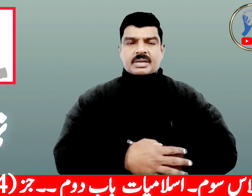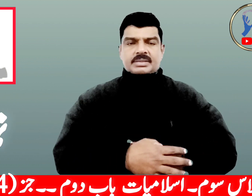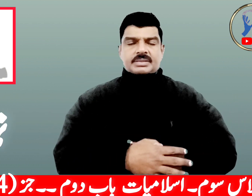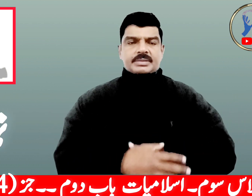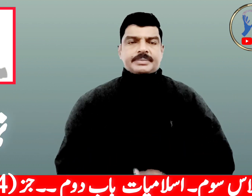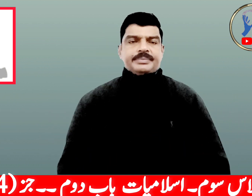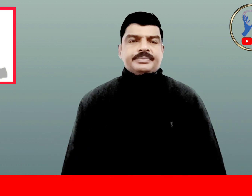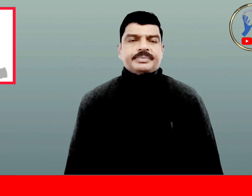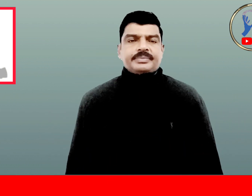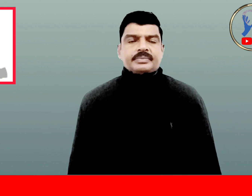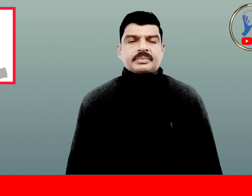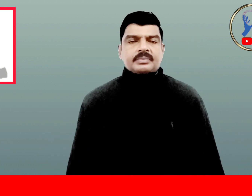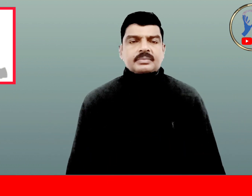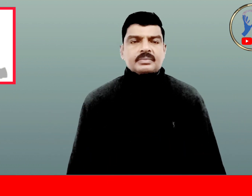نماز۔